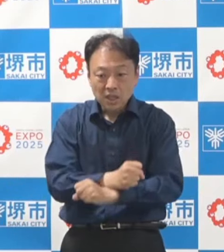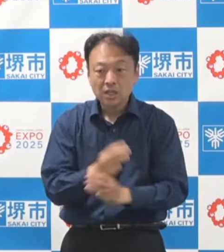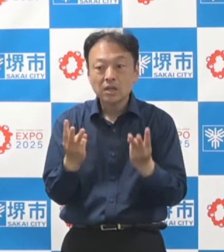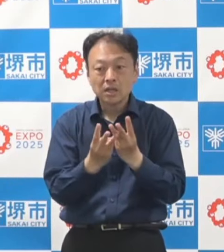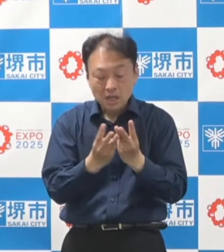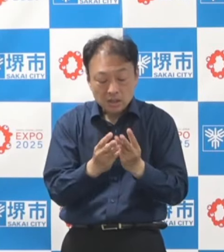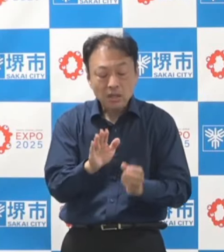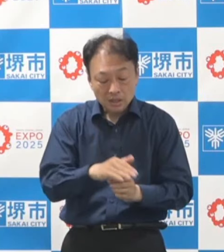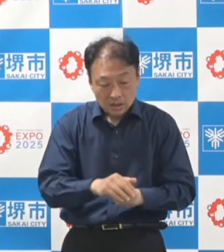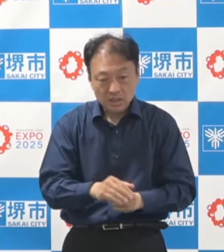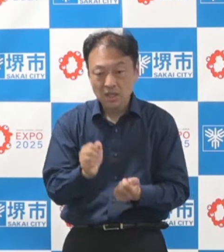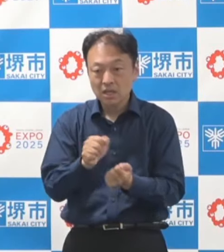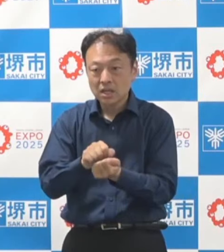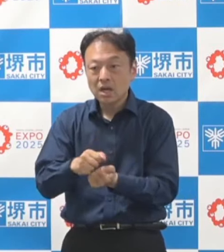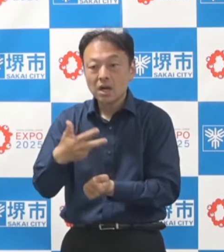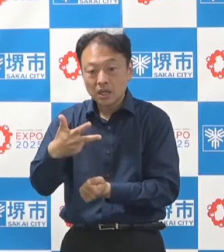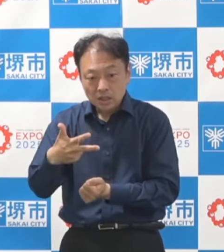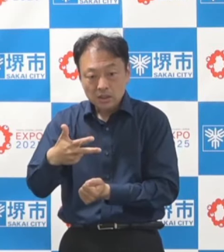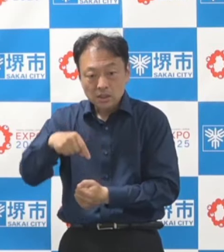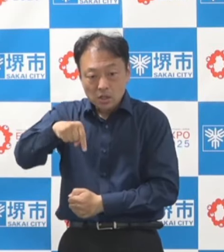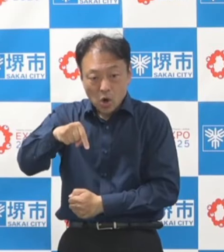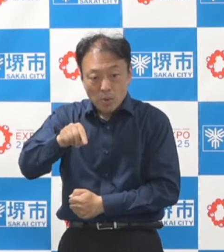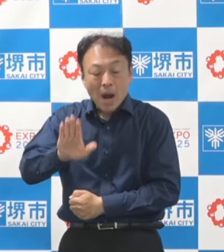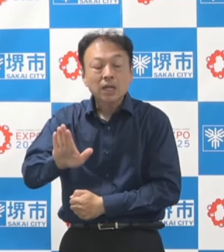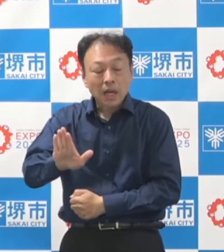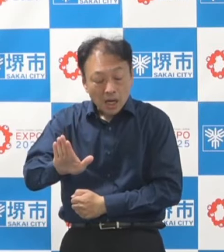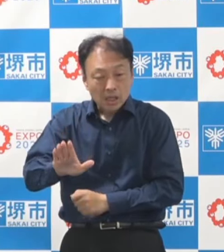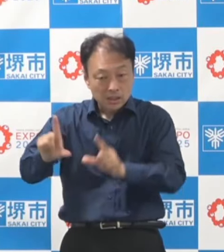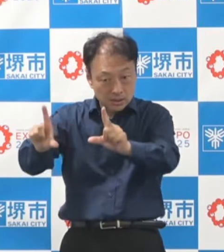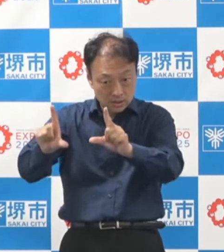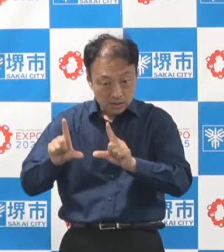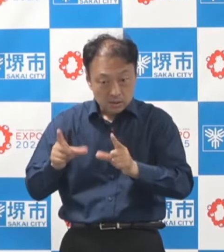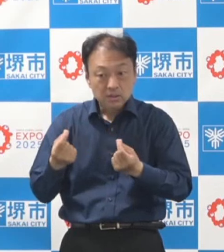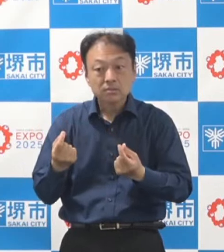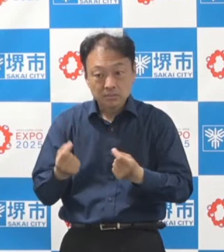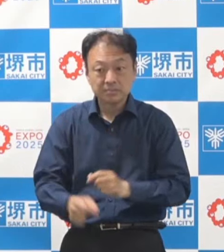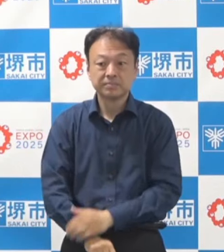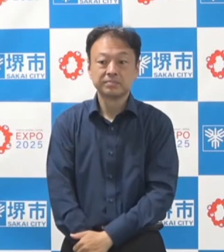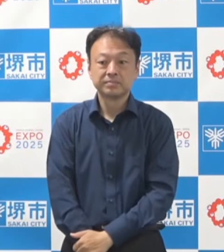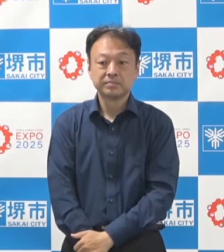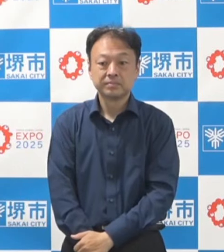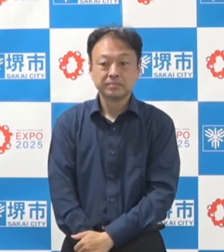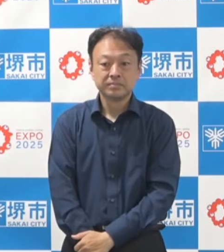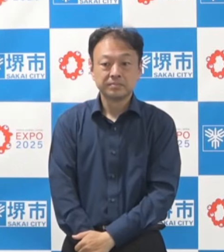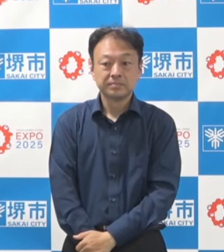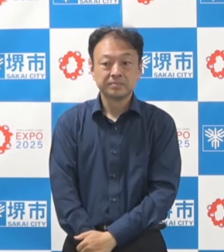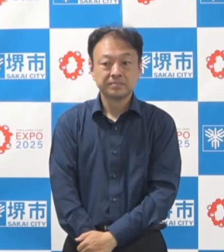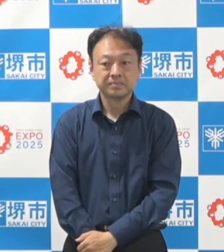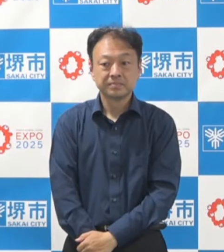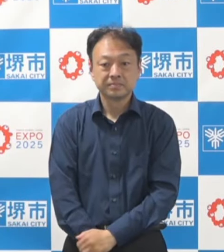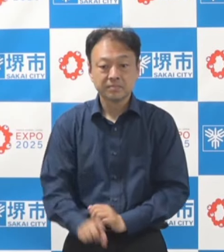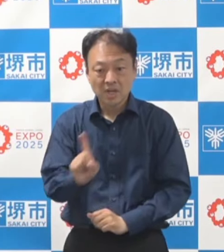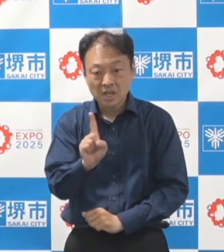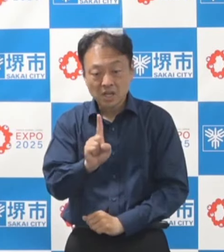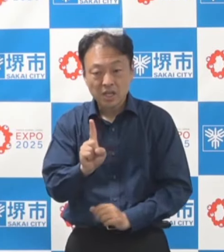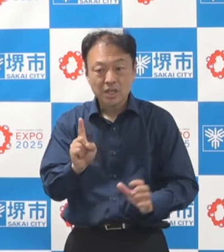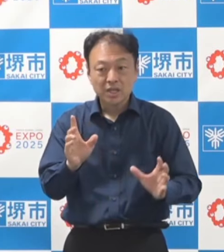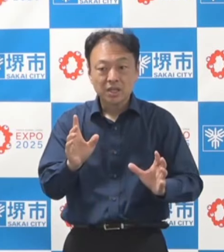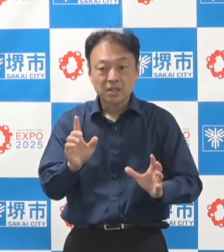堺市でも危なかった、事例があったといった趣旨の話されていましたけれども、この、